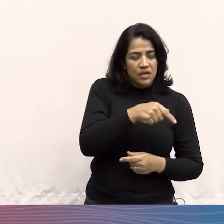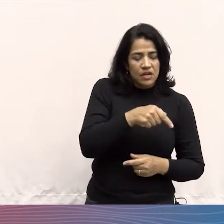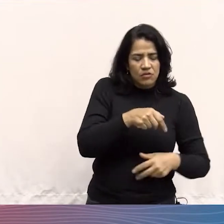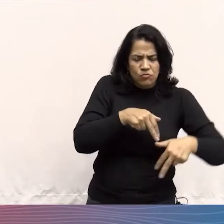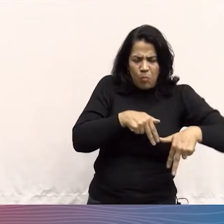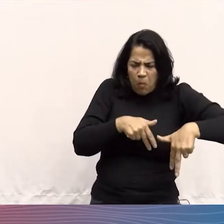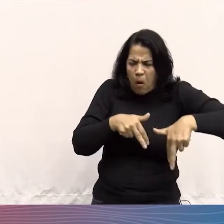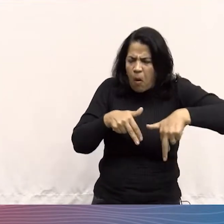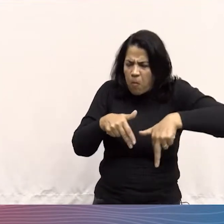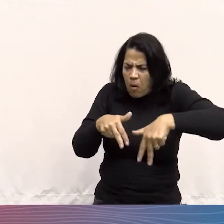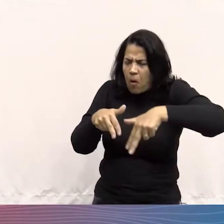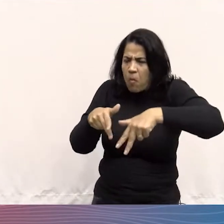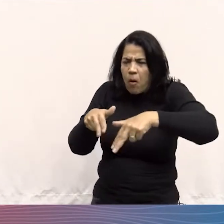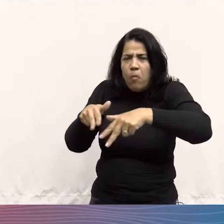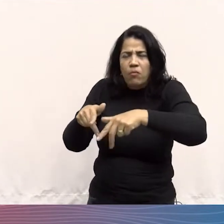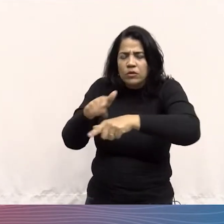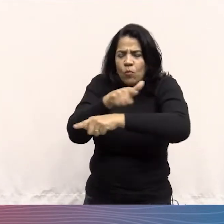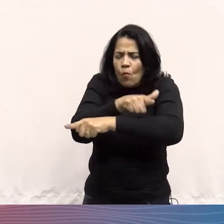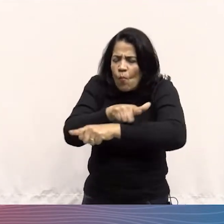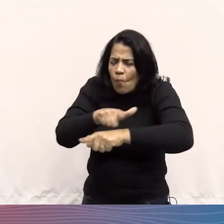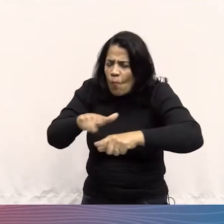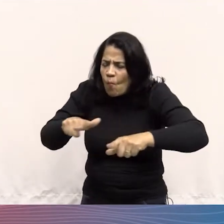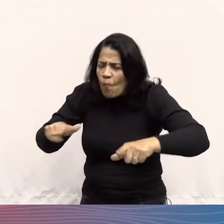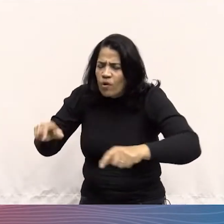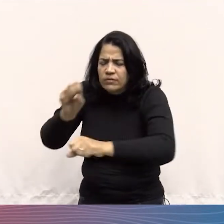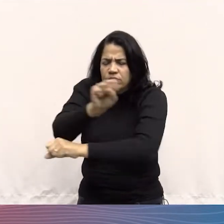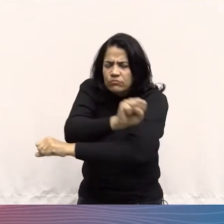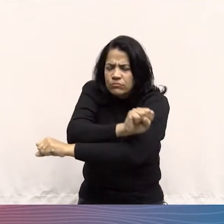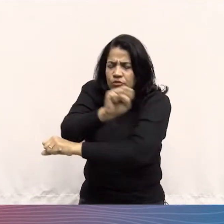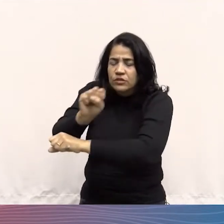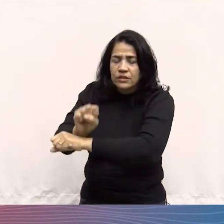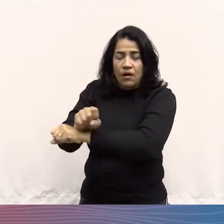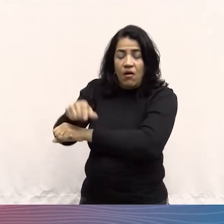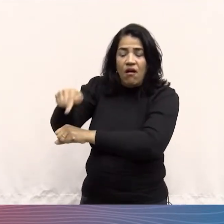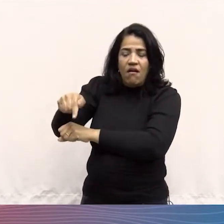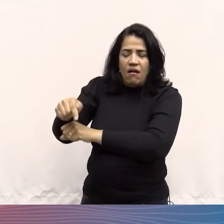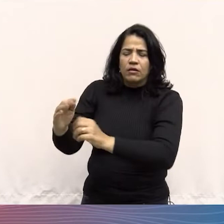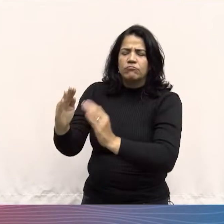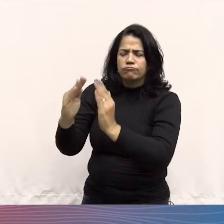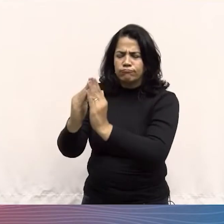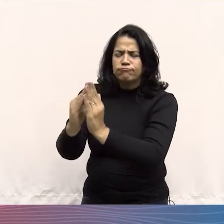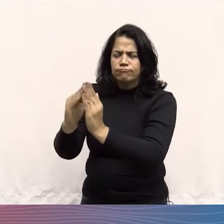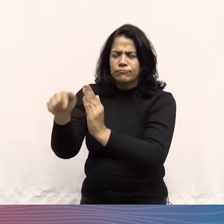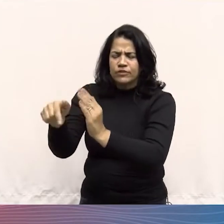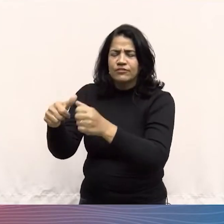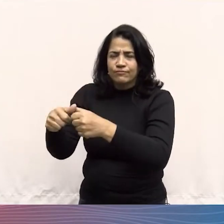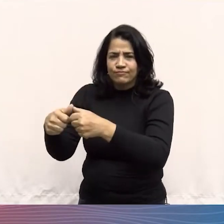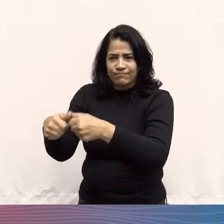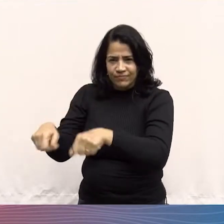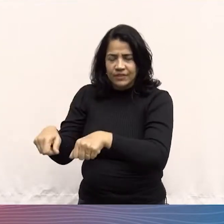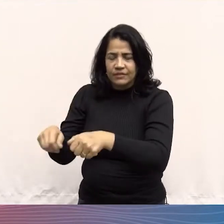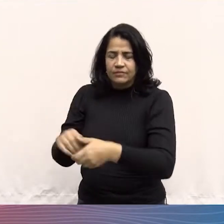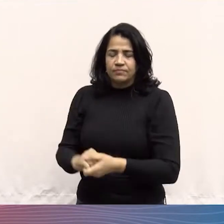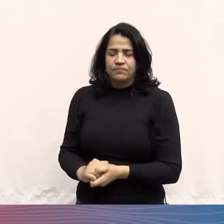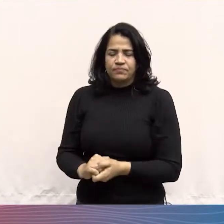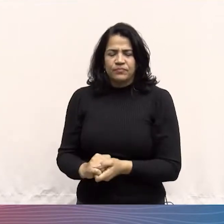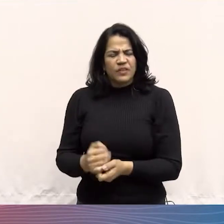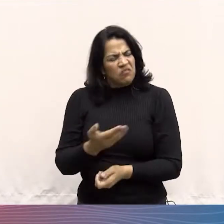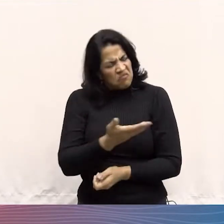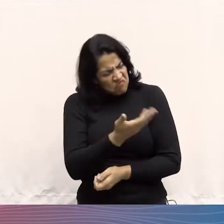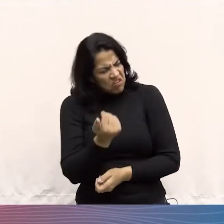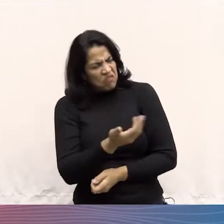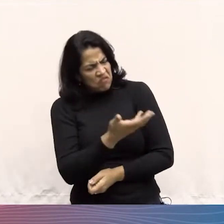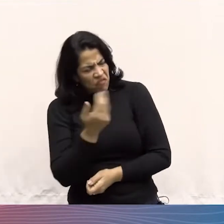de Sinar, e habitaram ali. E disseram uns aos outros, vinde,